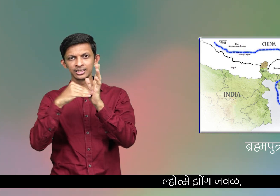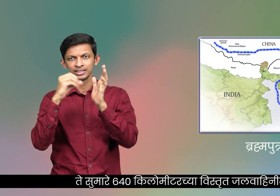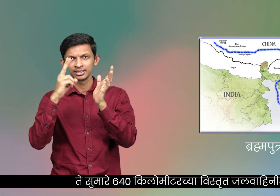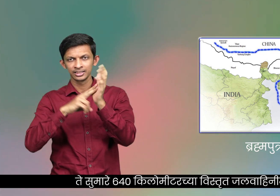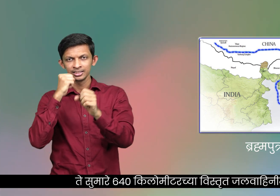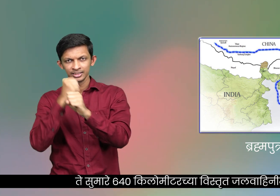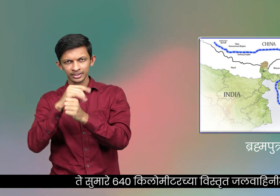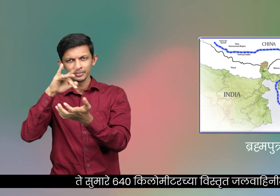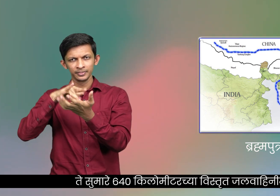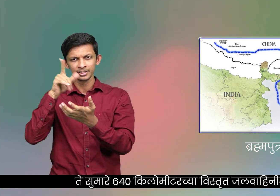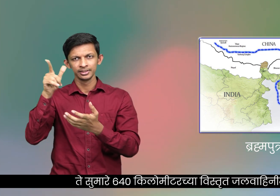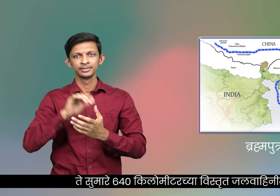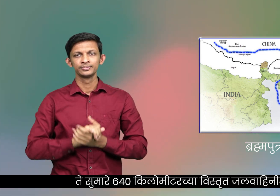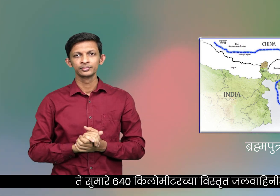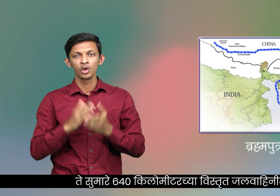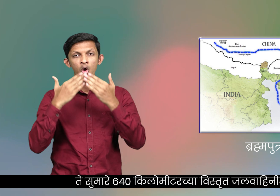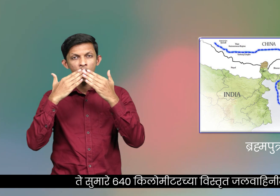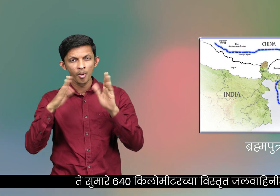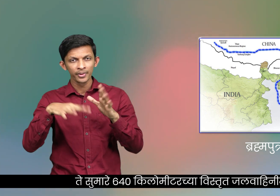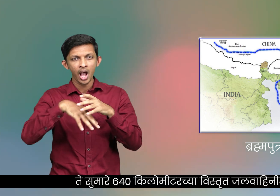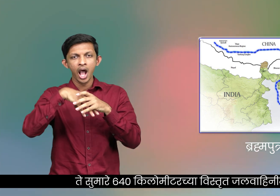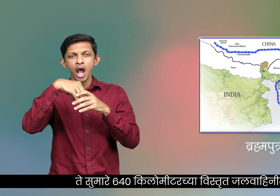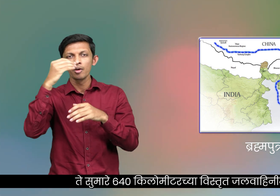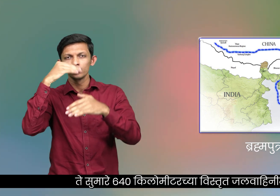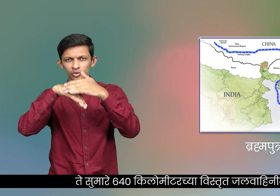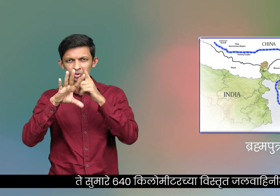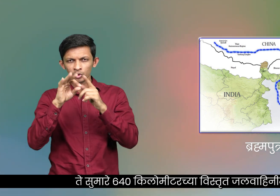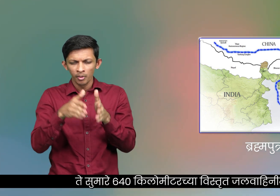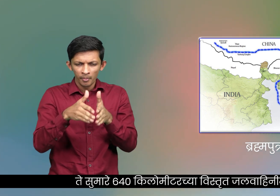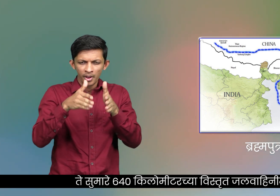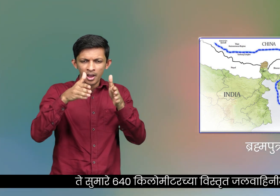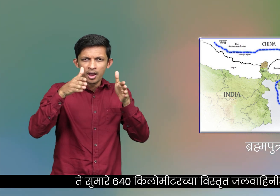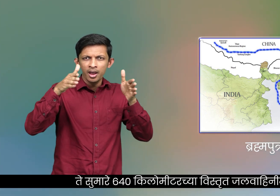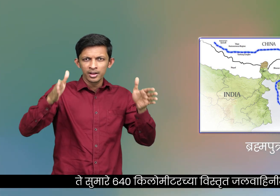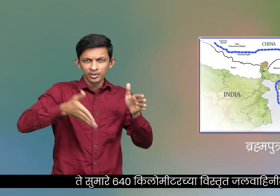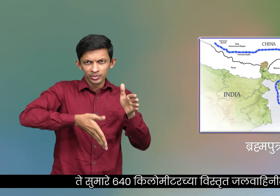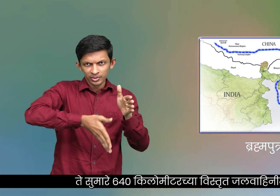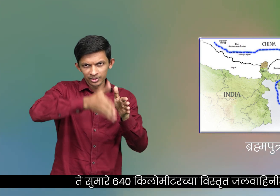ते सुमारे 640 किलोमीटरच्या विस्तृत जलवाहिनीमध्ये उघडते.